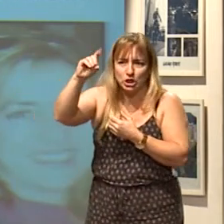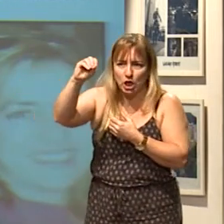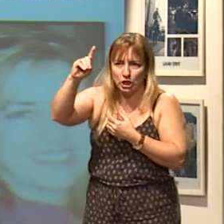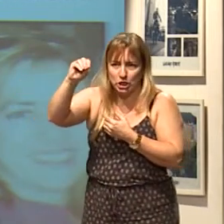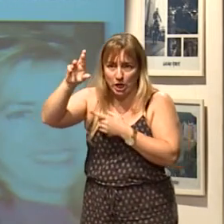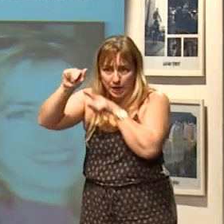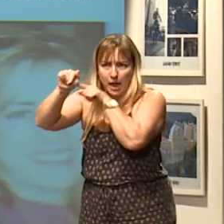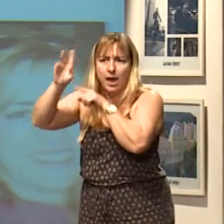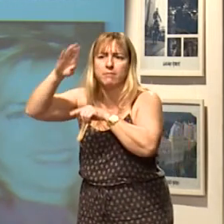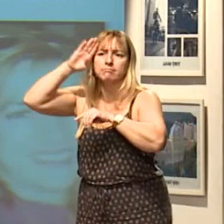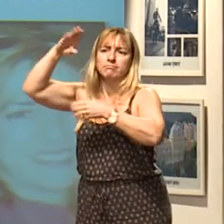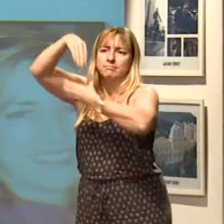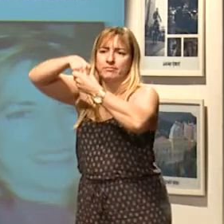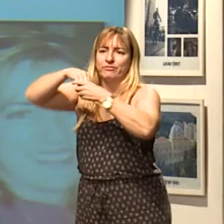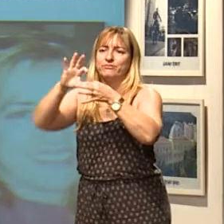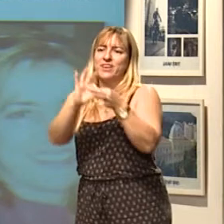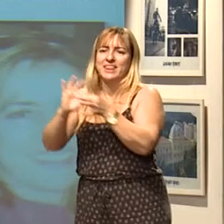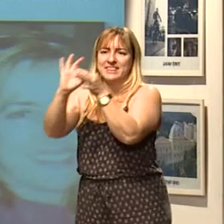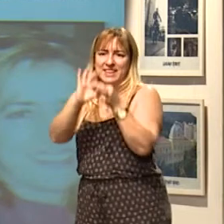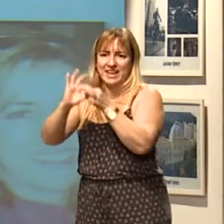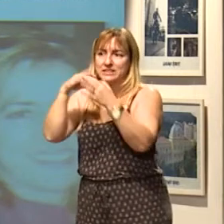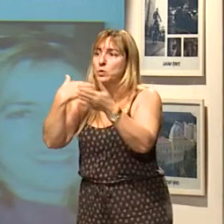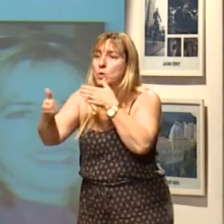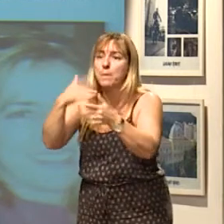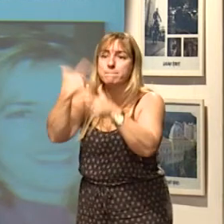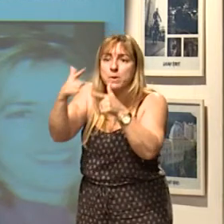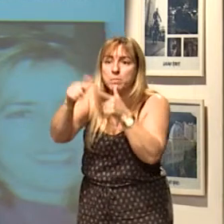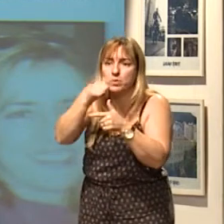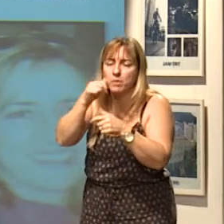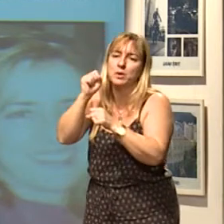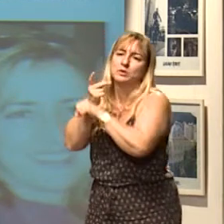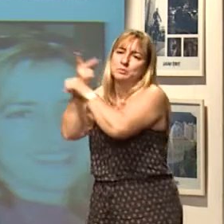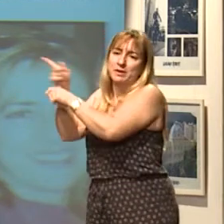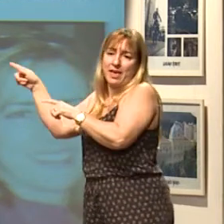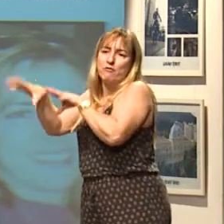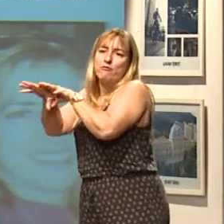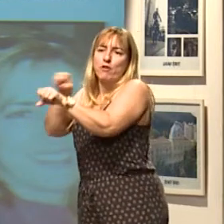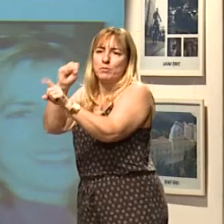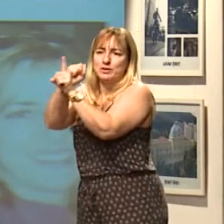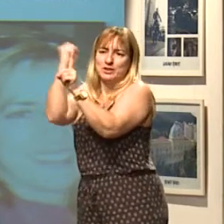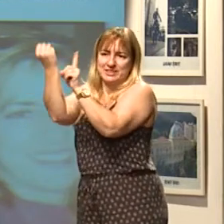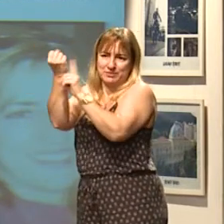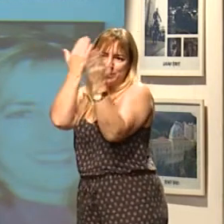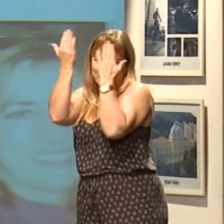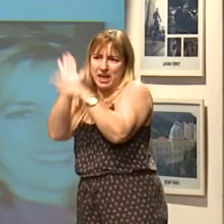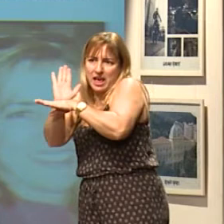A Dodora. Ela é da FENEIS, ela participa da FENEIS. Qualquer mulher que tiver algum problema de abuso,